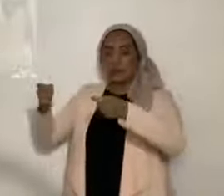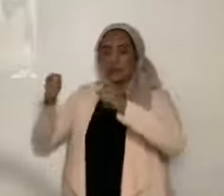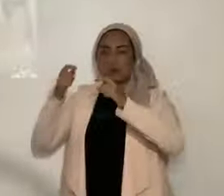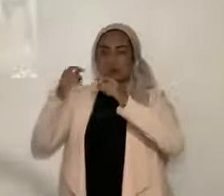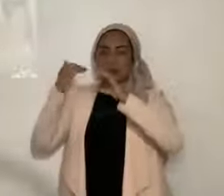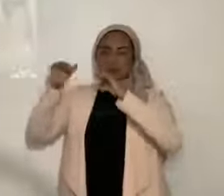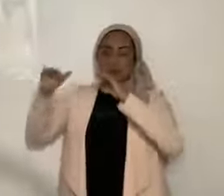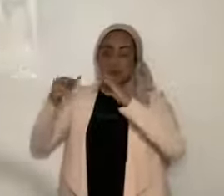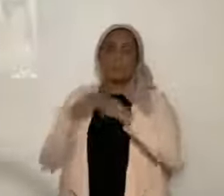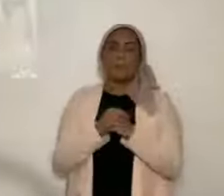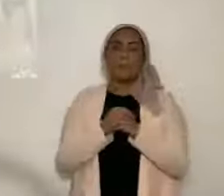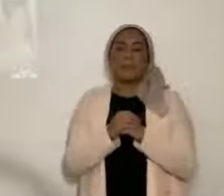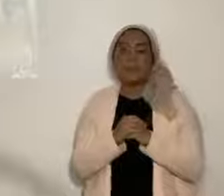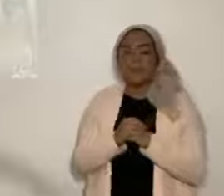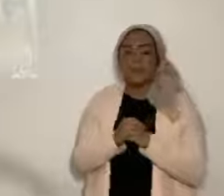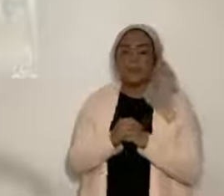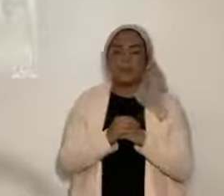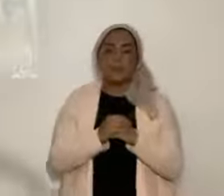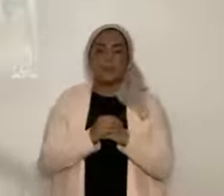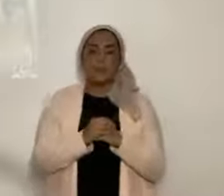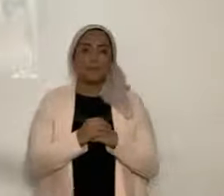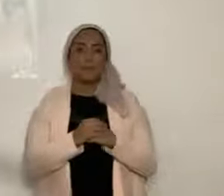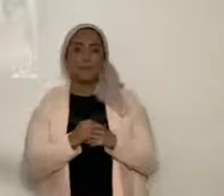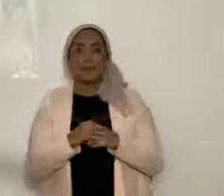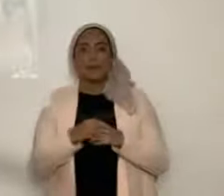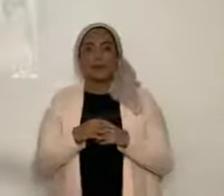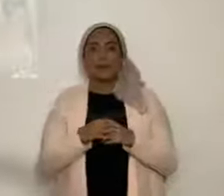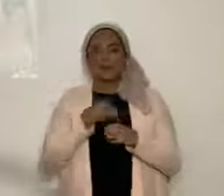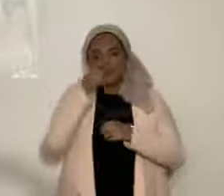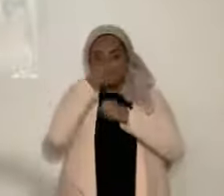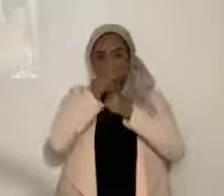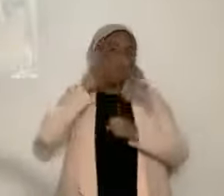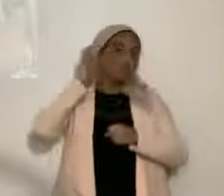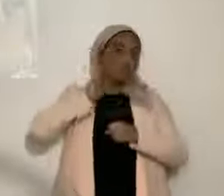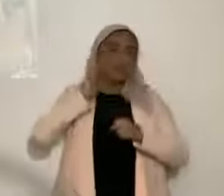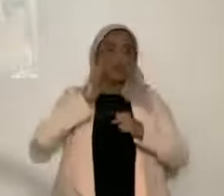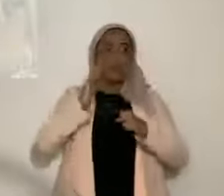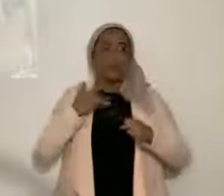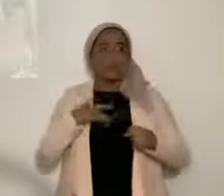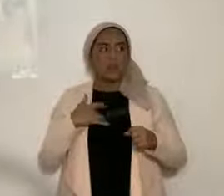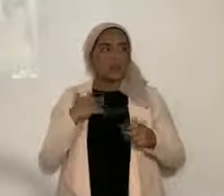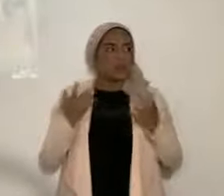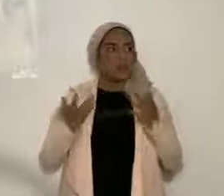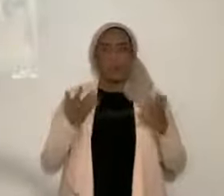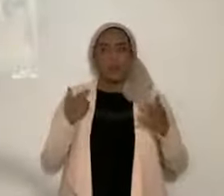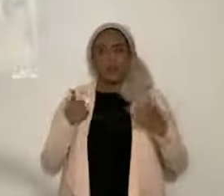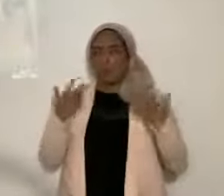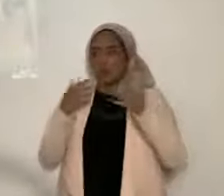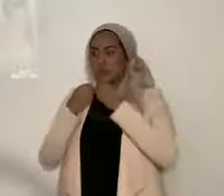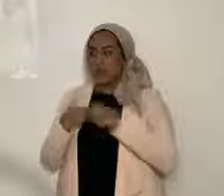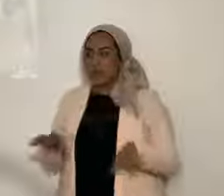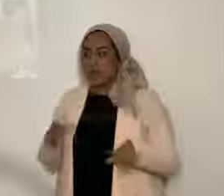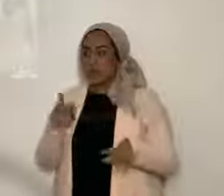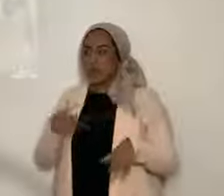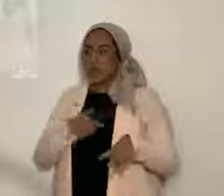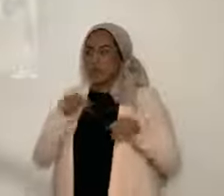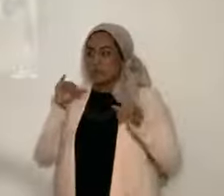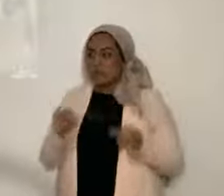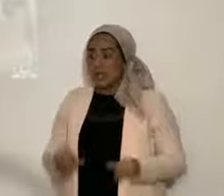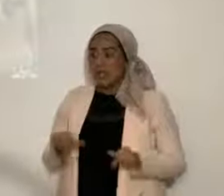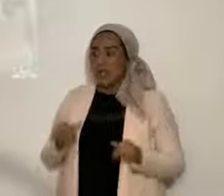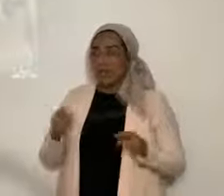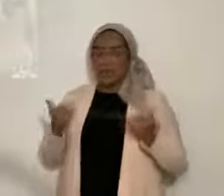entender? Y entonces empezaron a estar inquietos los tesalonicenses porque dijeron, ya nos perdimos el natsal, ya